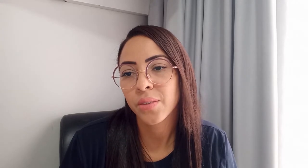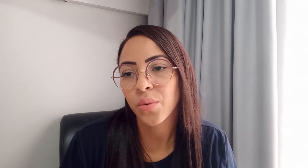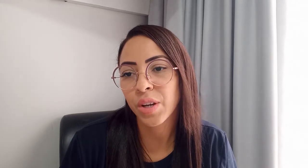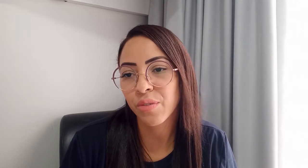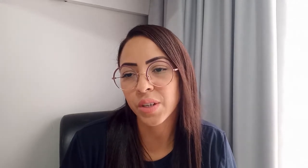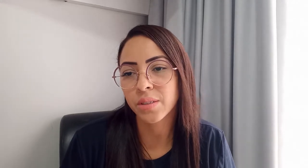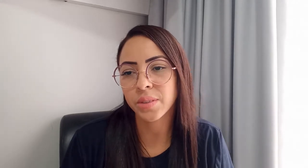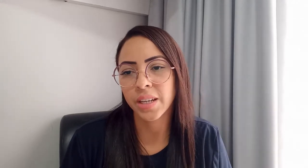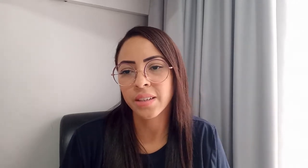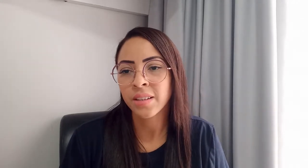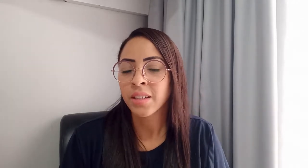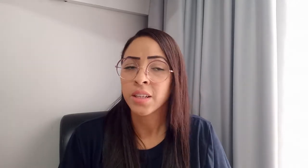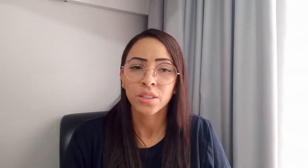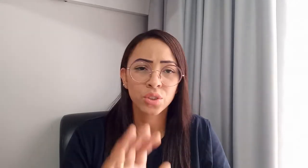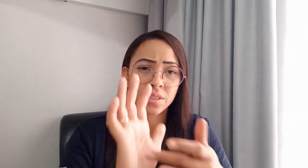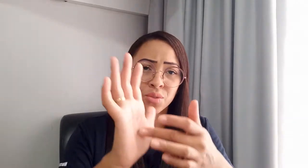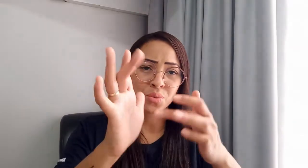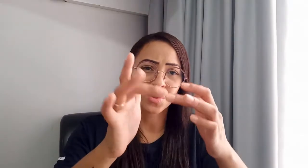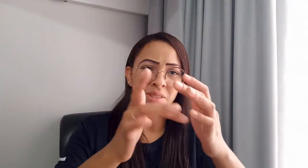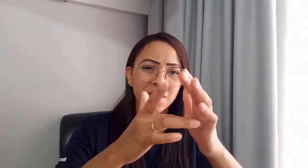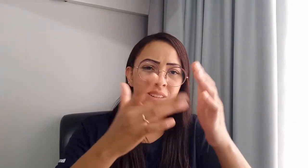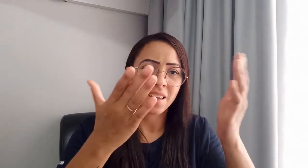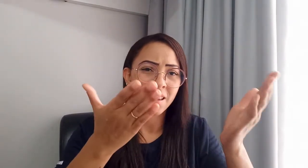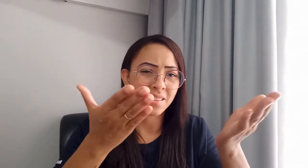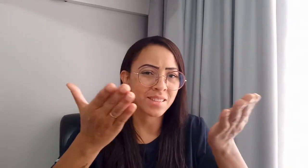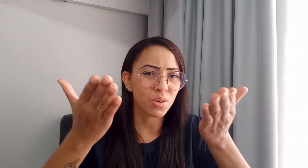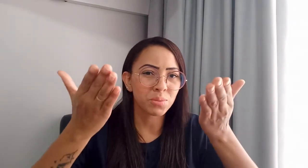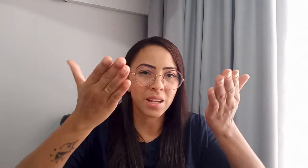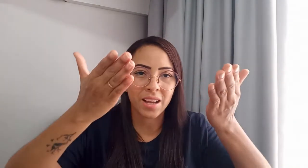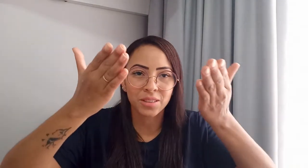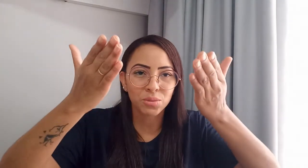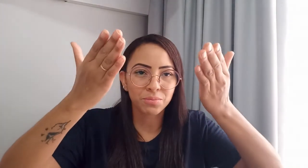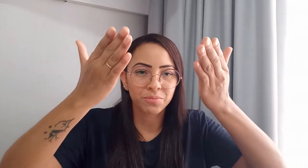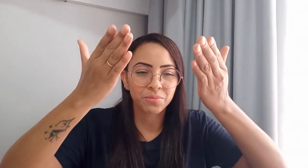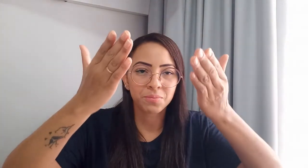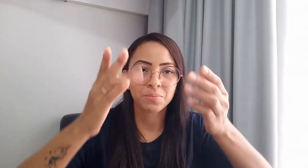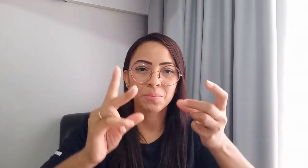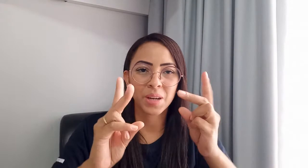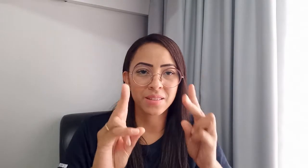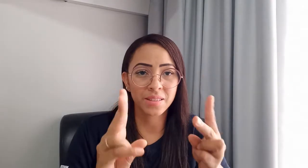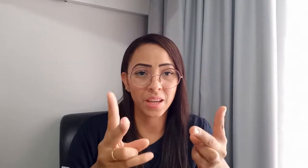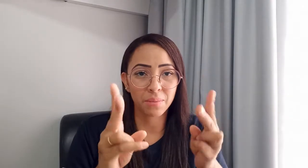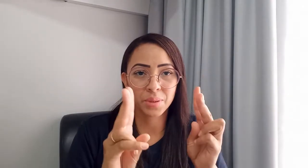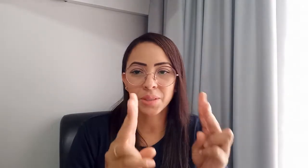o refrão, né? Jesus exaltado para sempre.